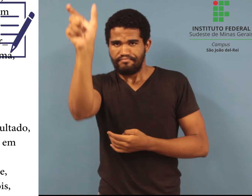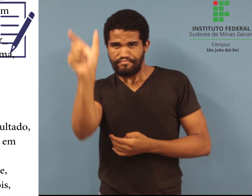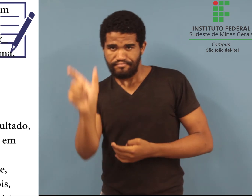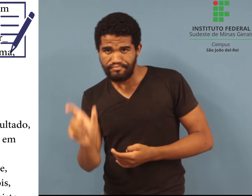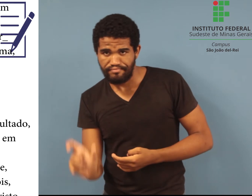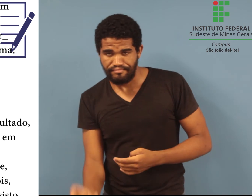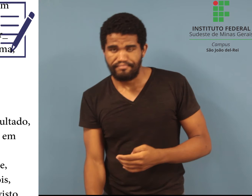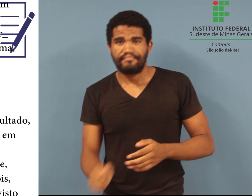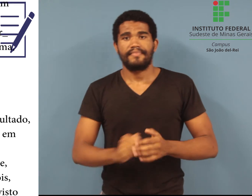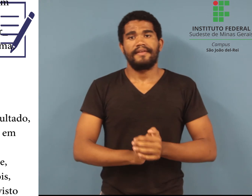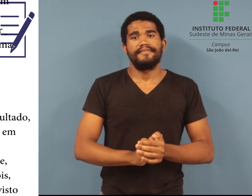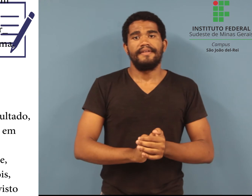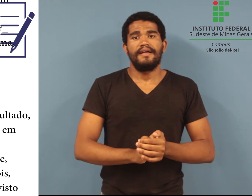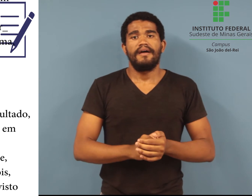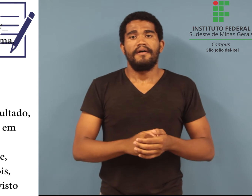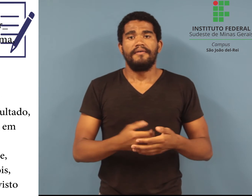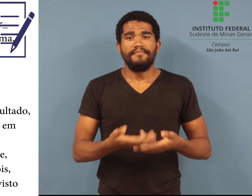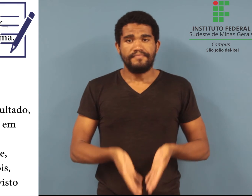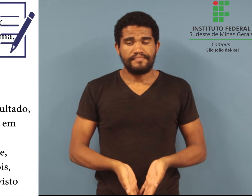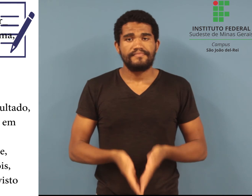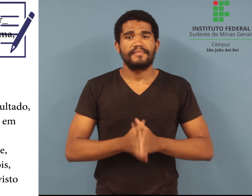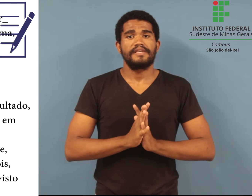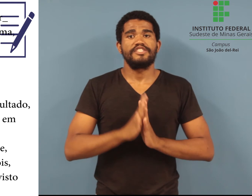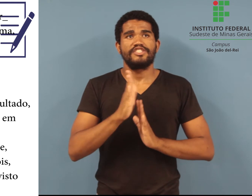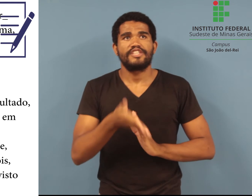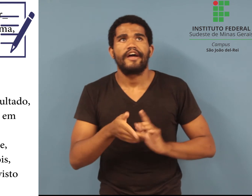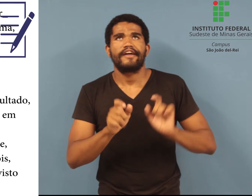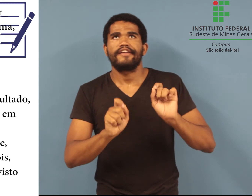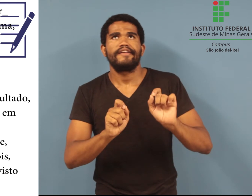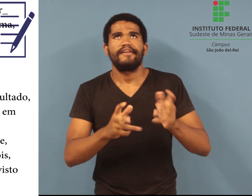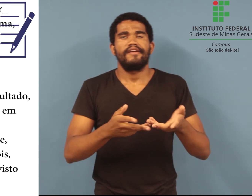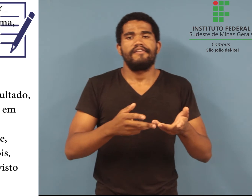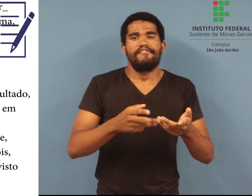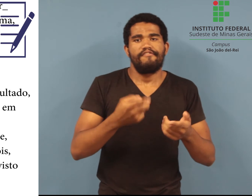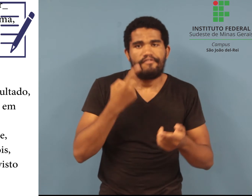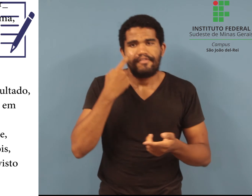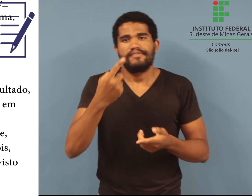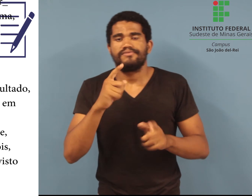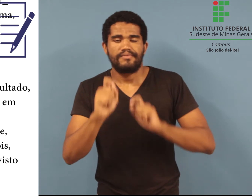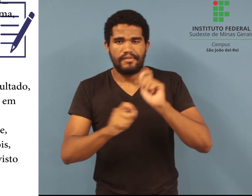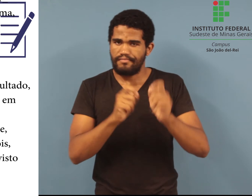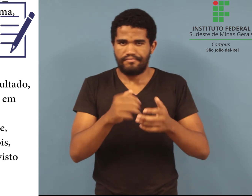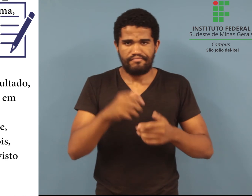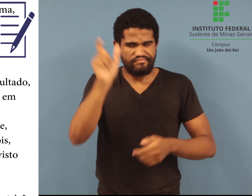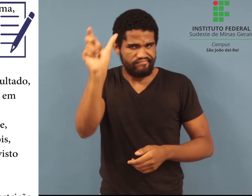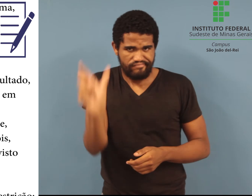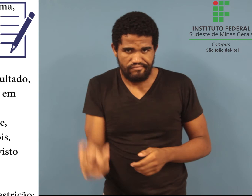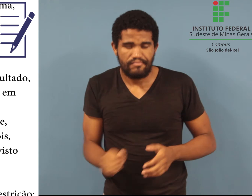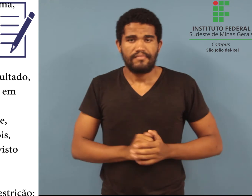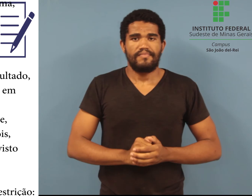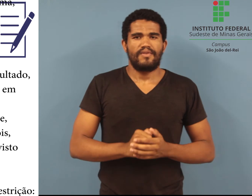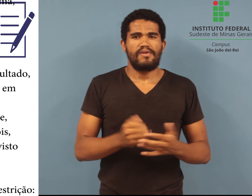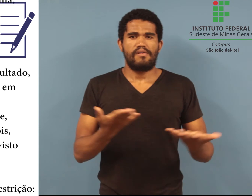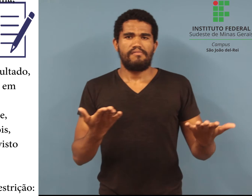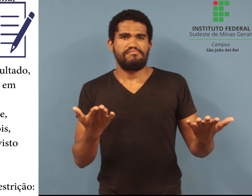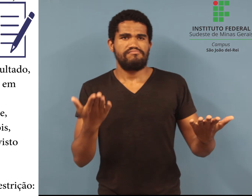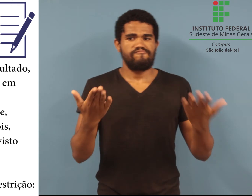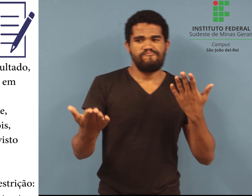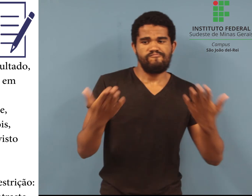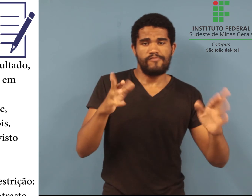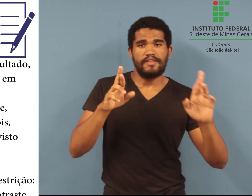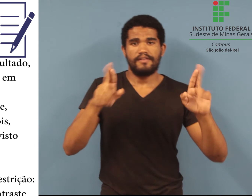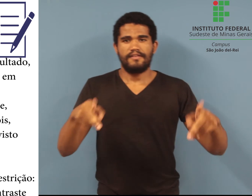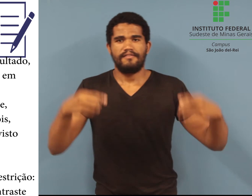com efeito que, porque, porquanto, pois, já que, uma vez que, visto que, portanto. Contraste,